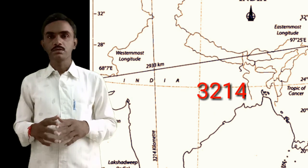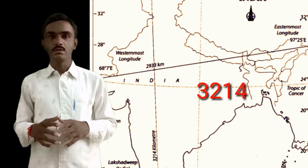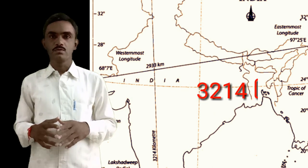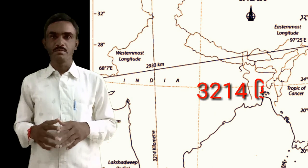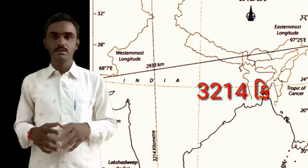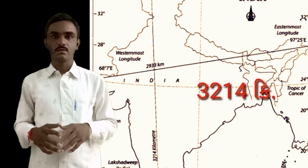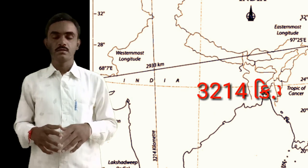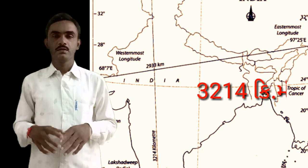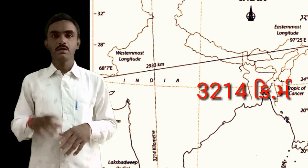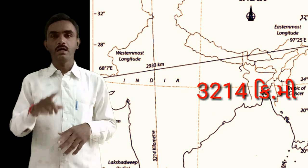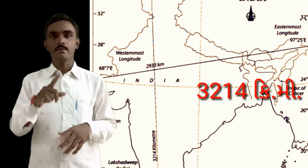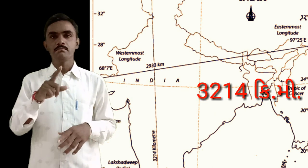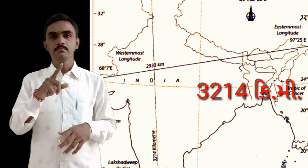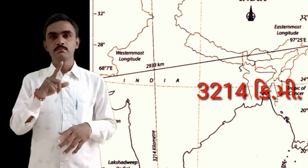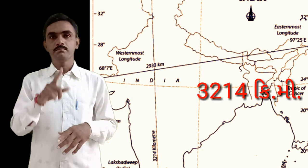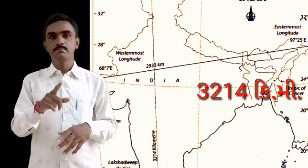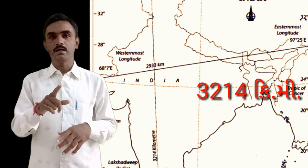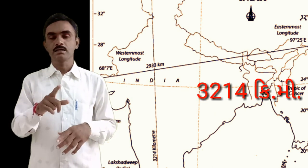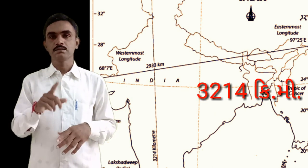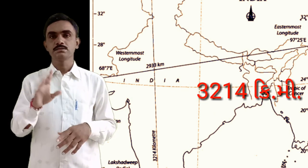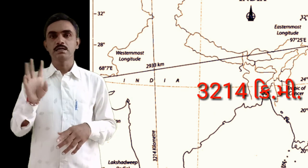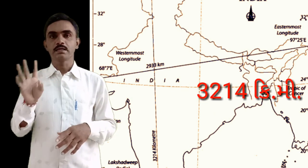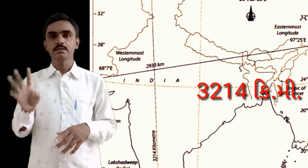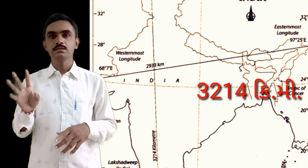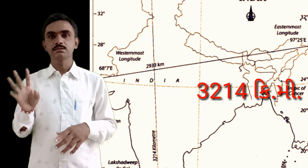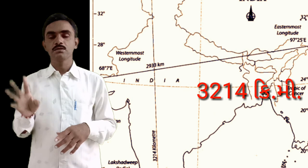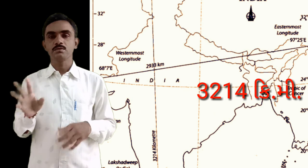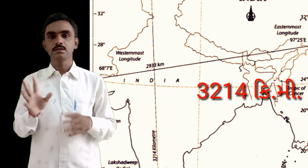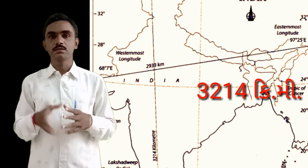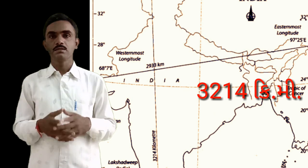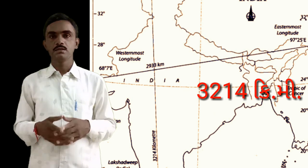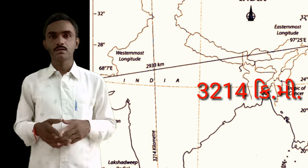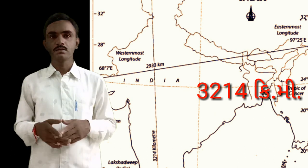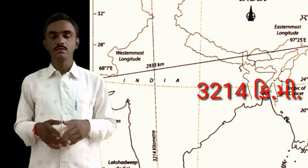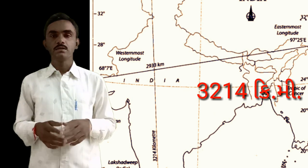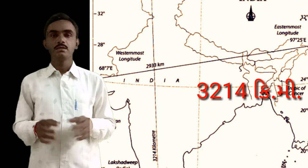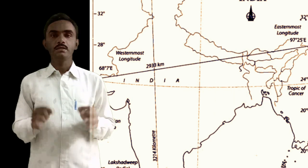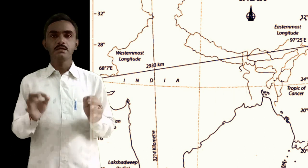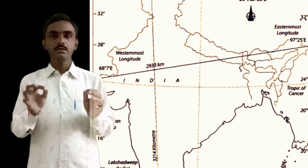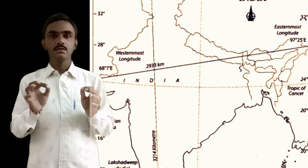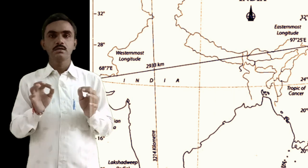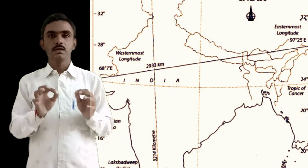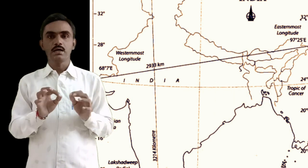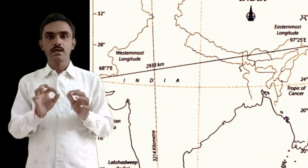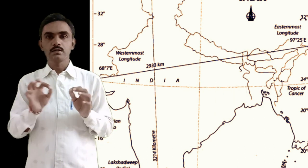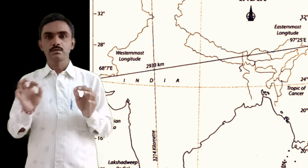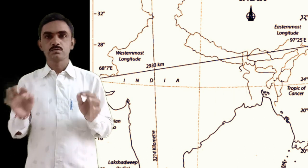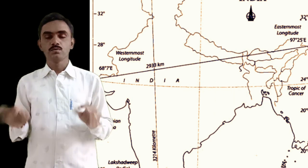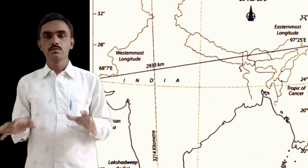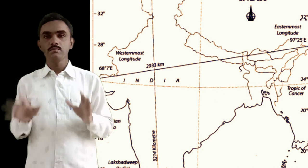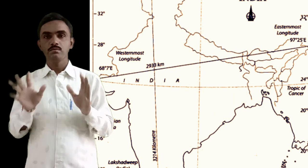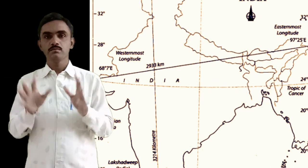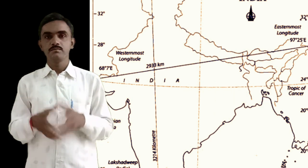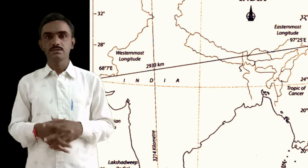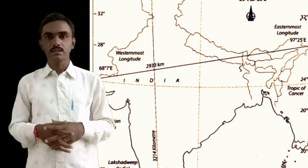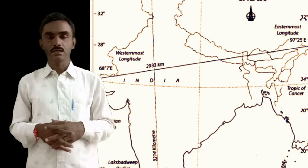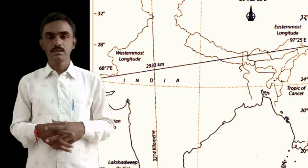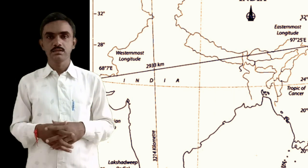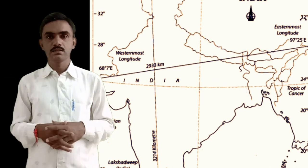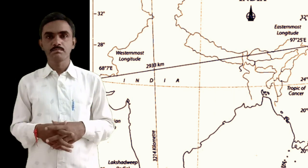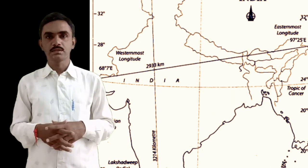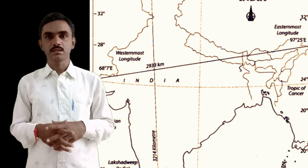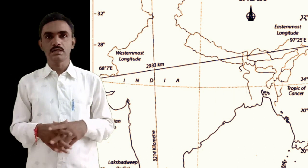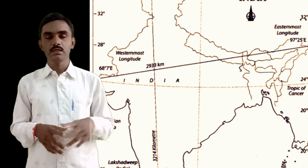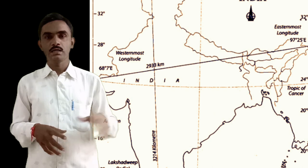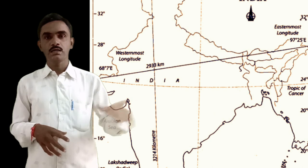3214 કિલોમીટર। આમ ભારત ચારે દિશાઓની અંદર એ આ કુલ